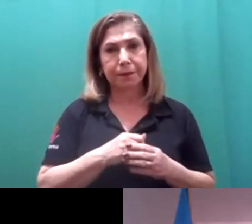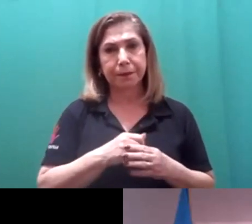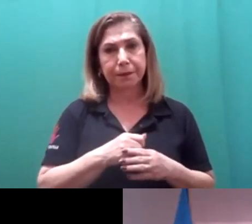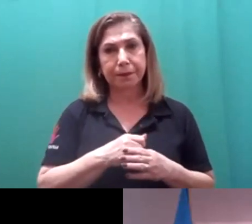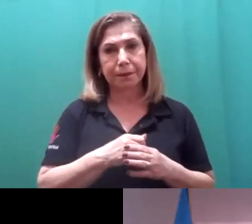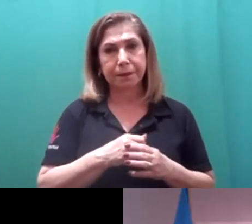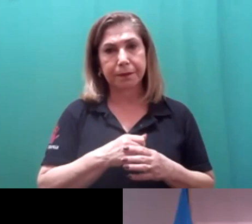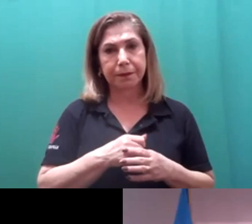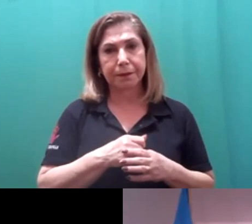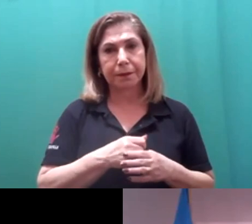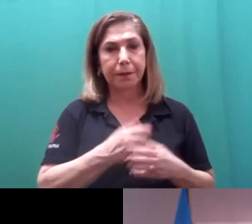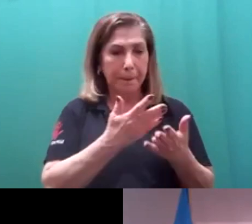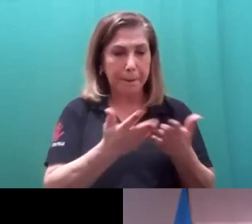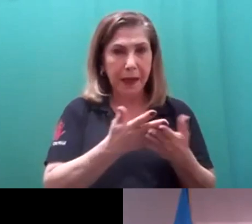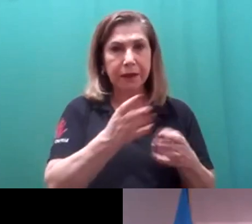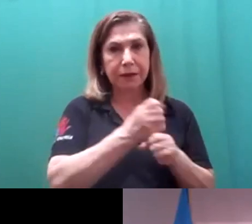pierde